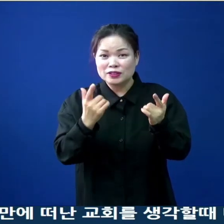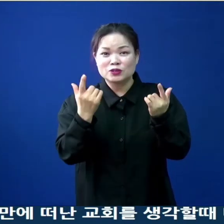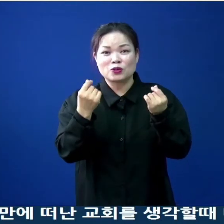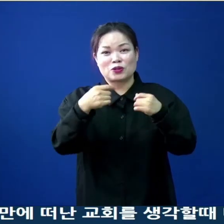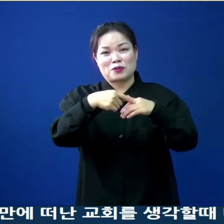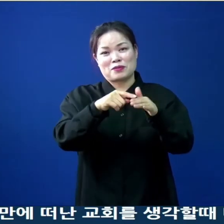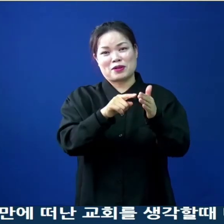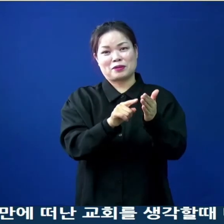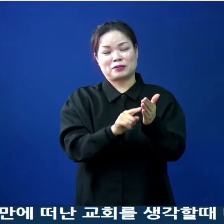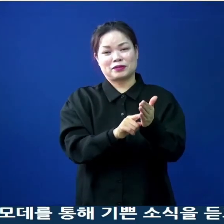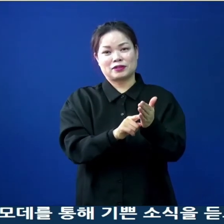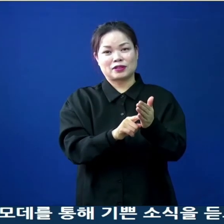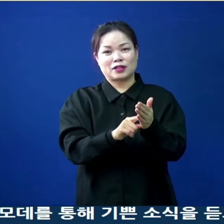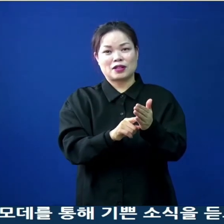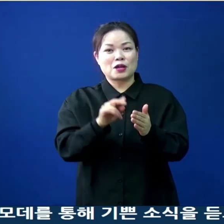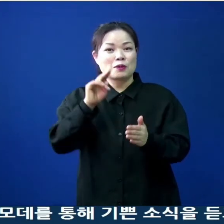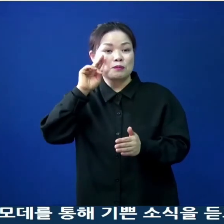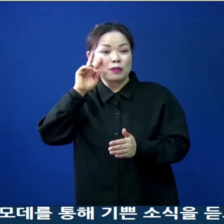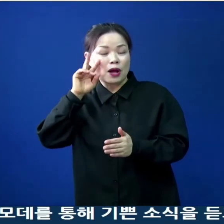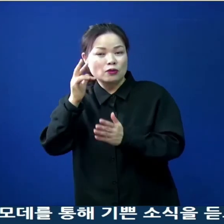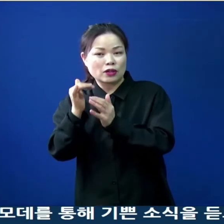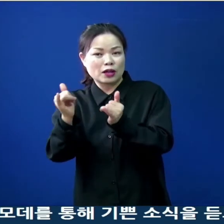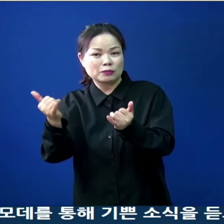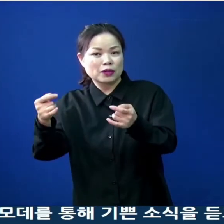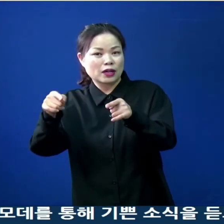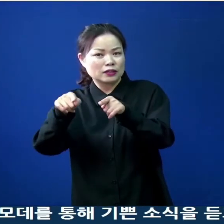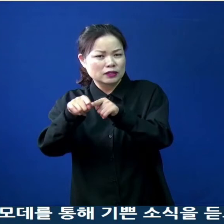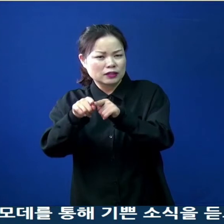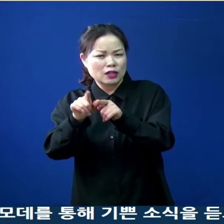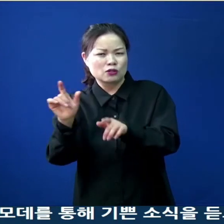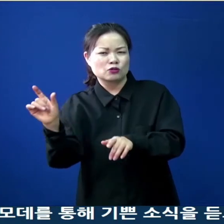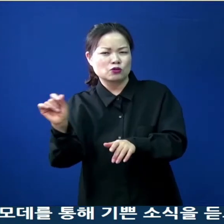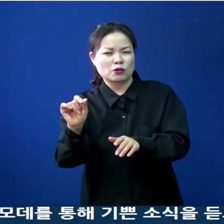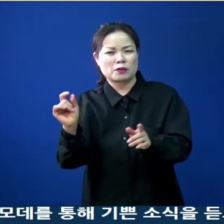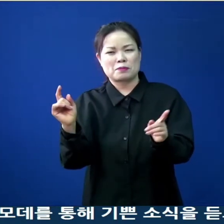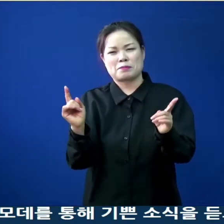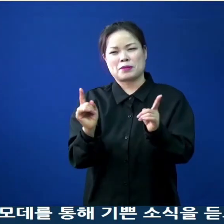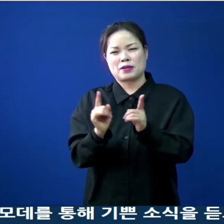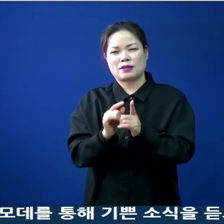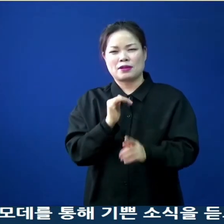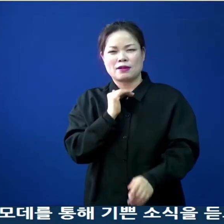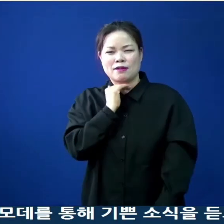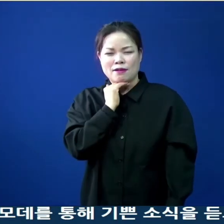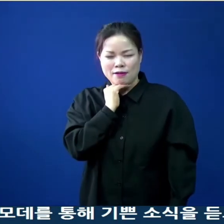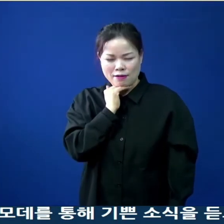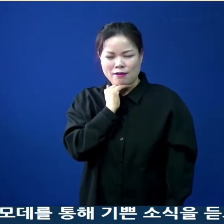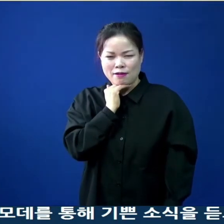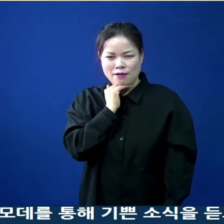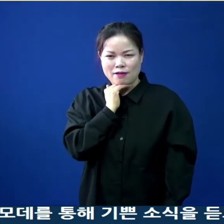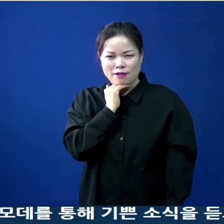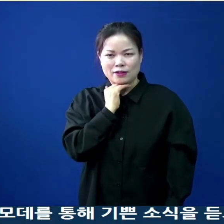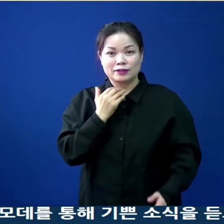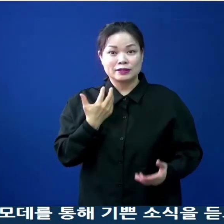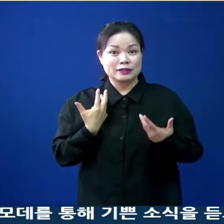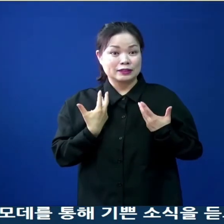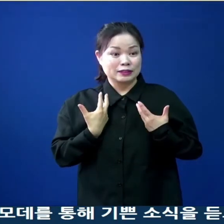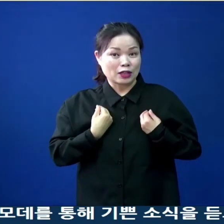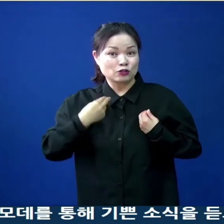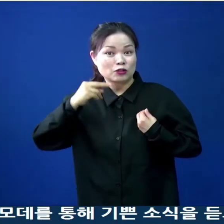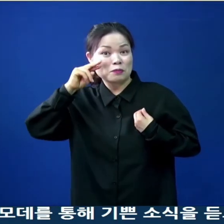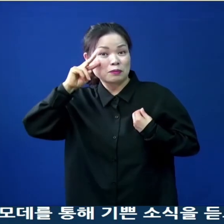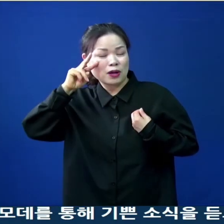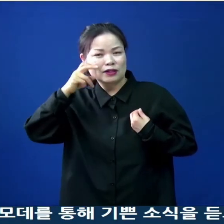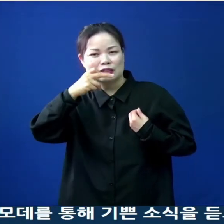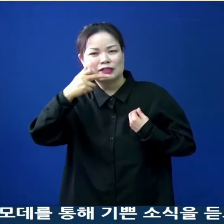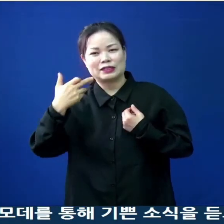동일한 마음으로 바울과 그 일행들을 속히 만나기를 기다리고 있다는 그 소식은 낙심하고 있는 바울에게